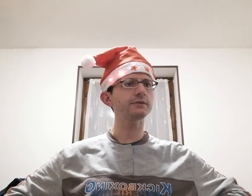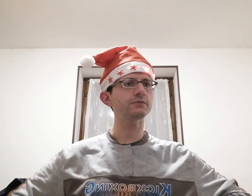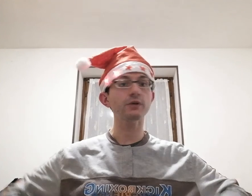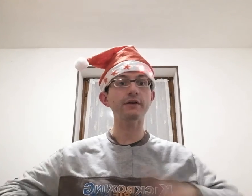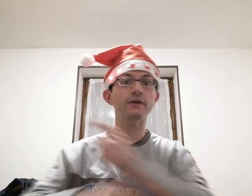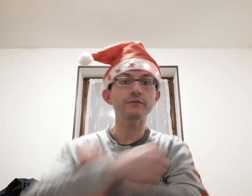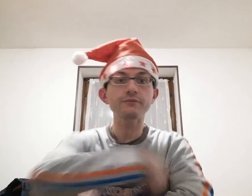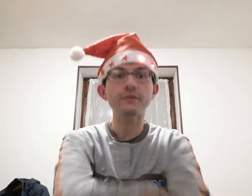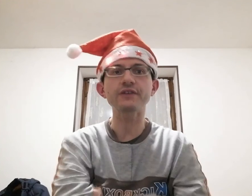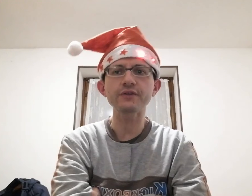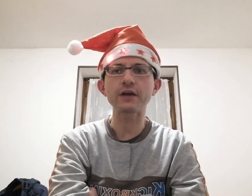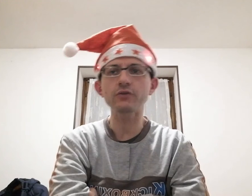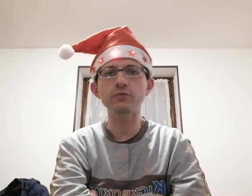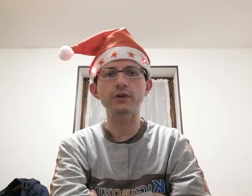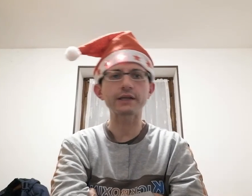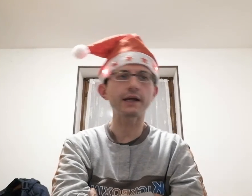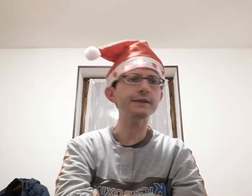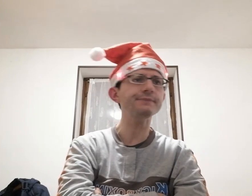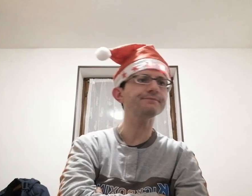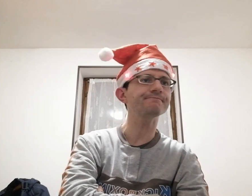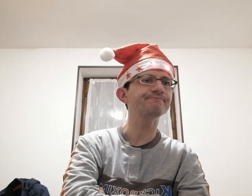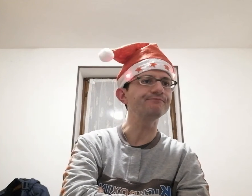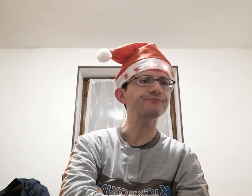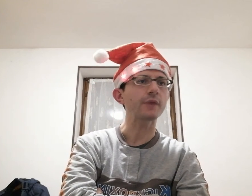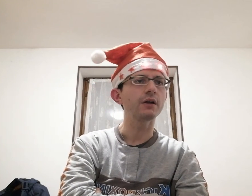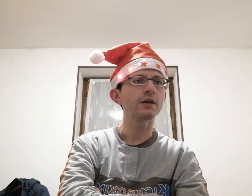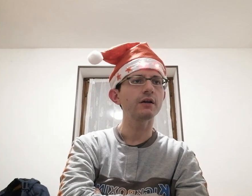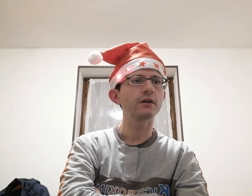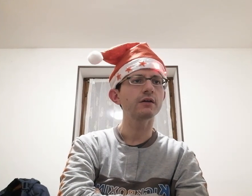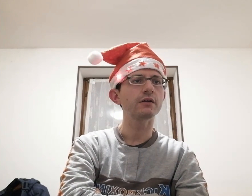Dunque, ok, adesso vi auguro buon Natale.